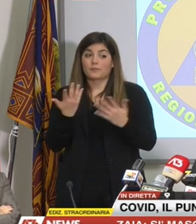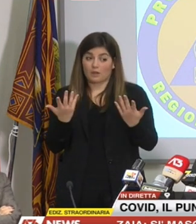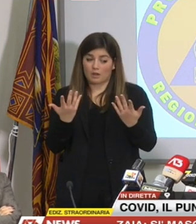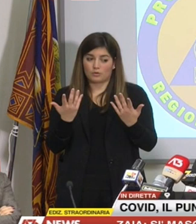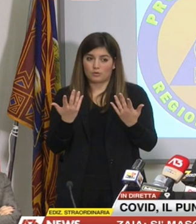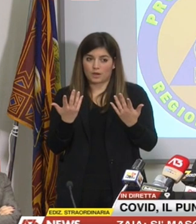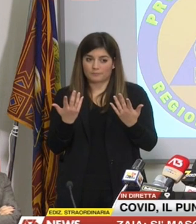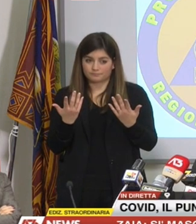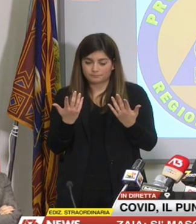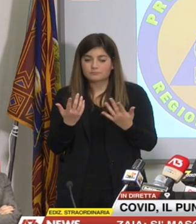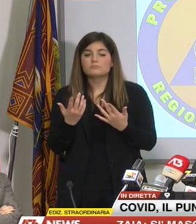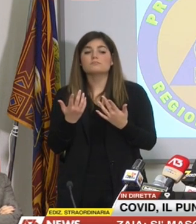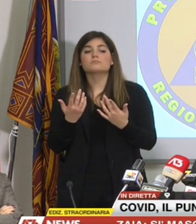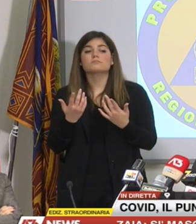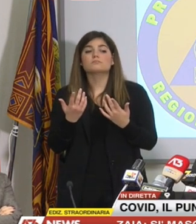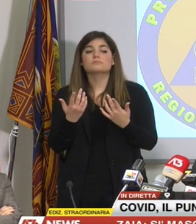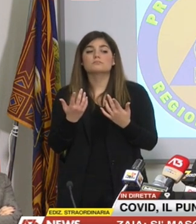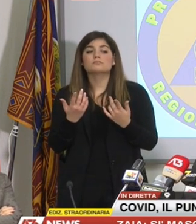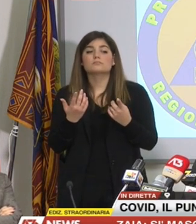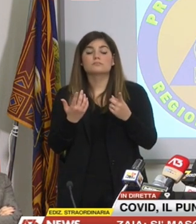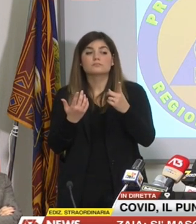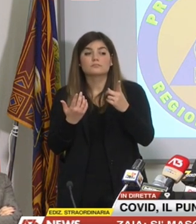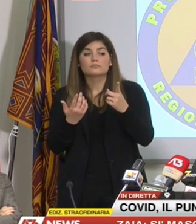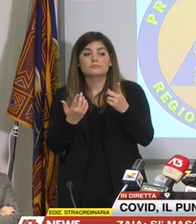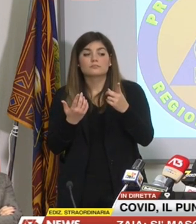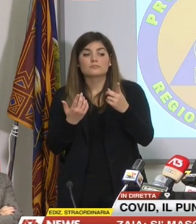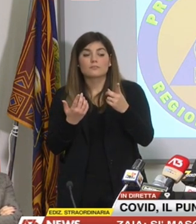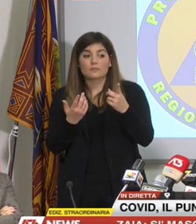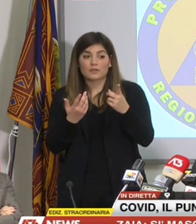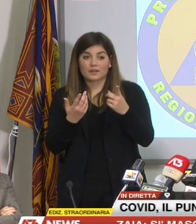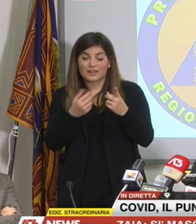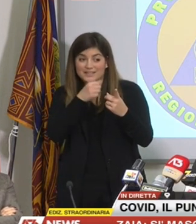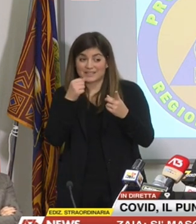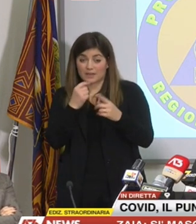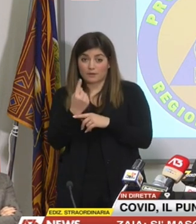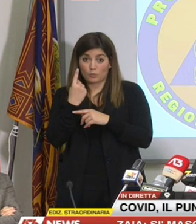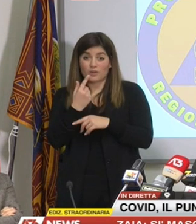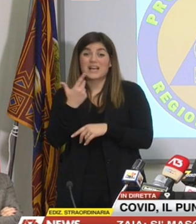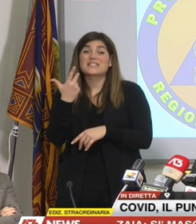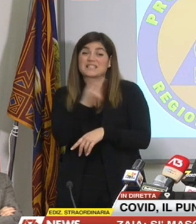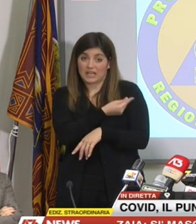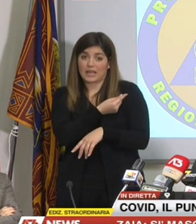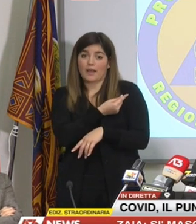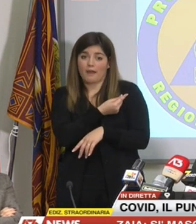che ve l'ho detto per la seconda volta. A quanti centesimi? Sì, ma a parte quello, ma dobbiamo trovarle.